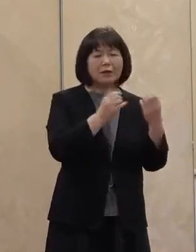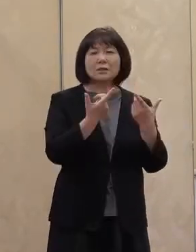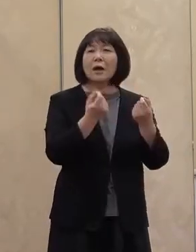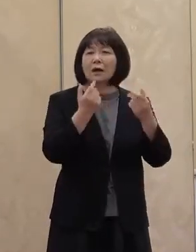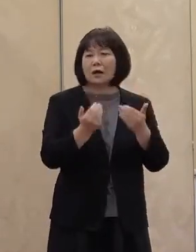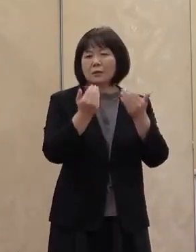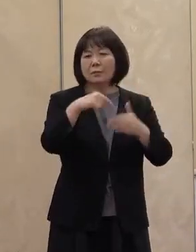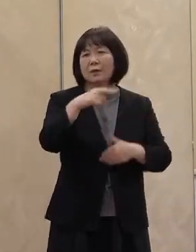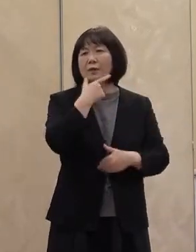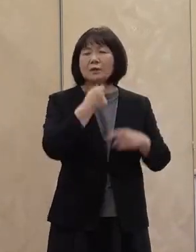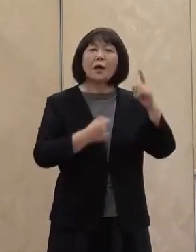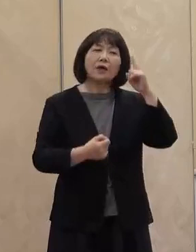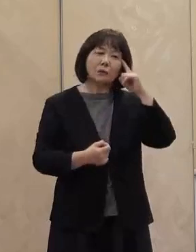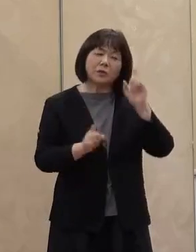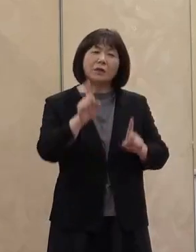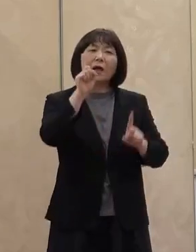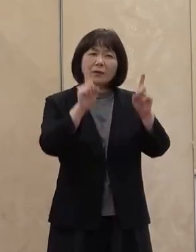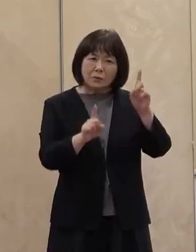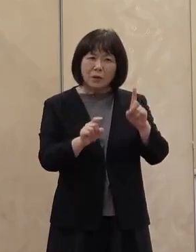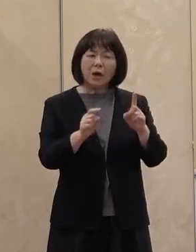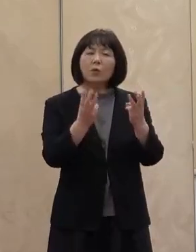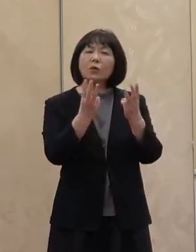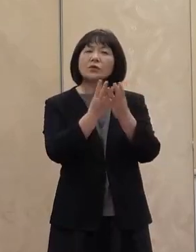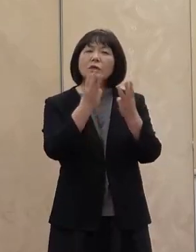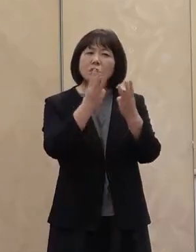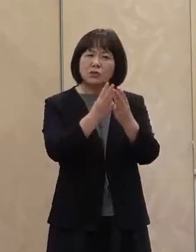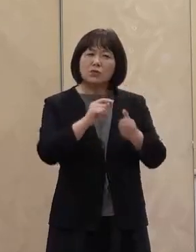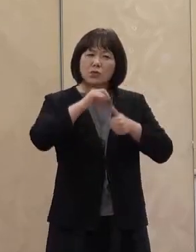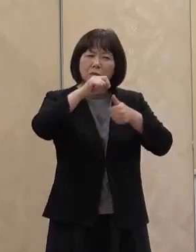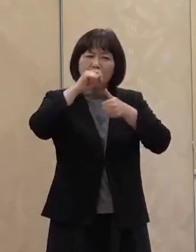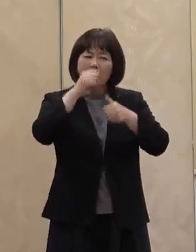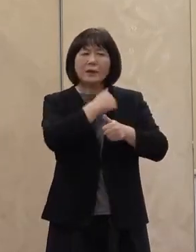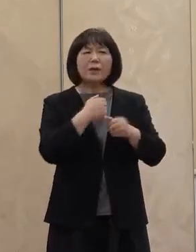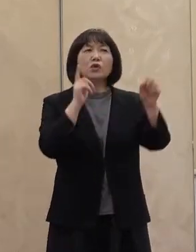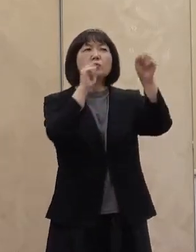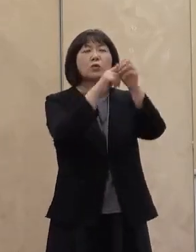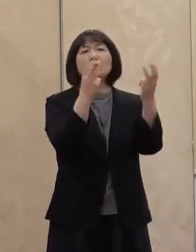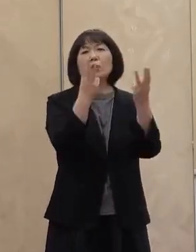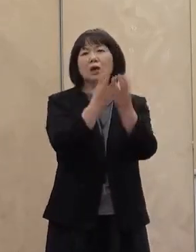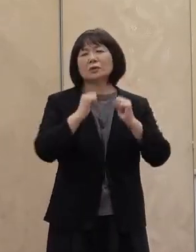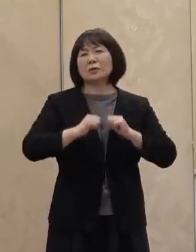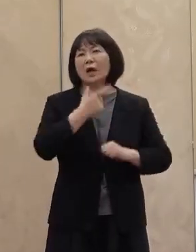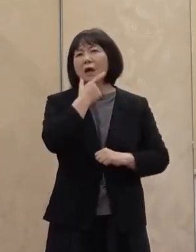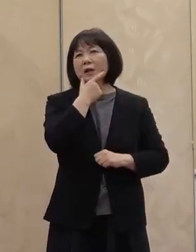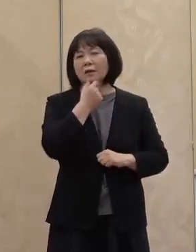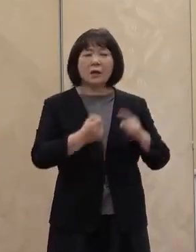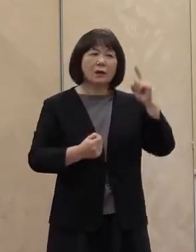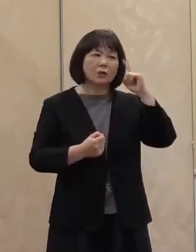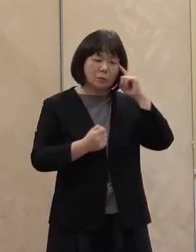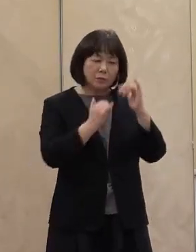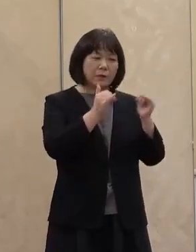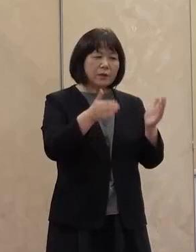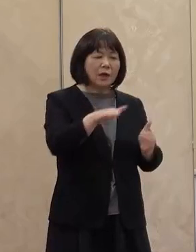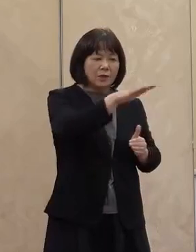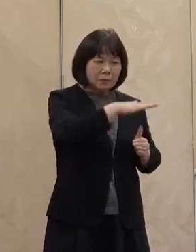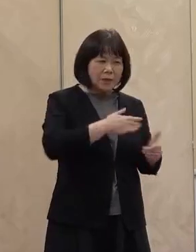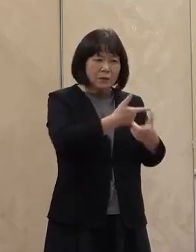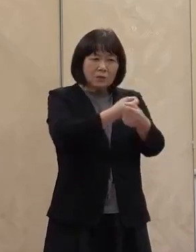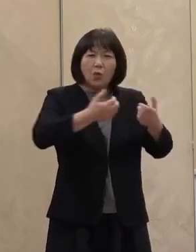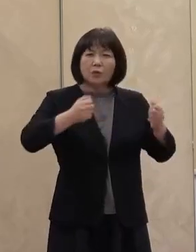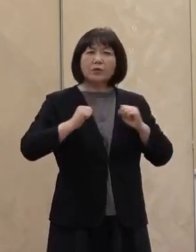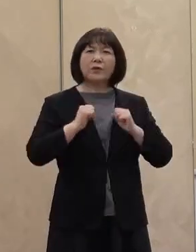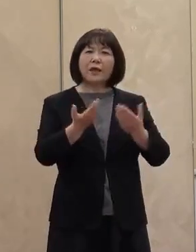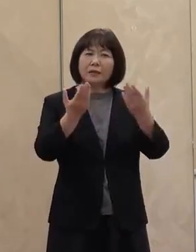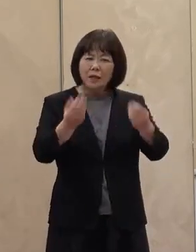めて、まあ、なんとかここまでは目標室として生み出そうということを民間の皆さんとも共有をしてや